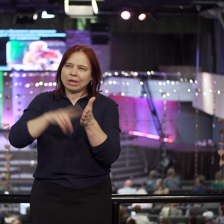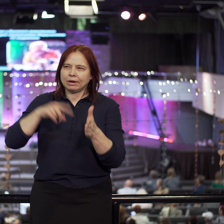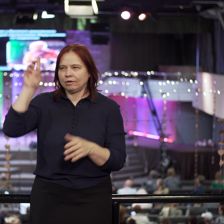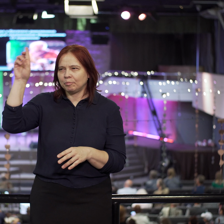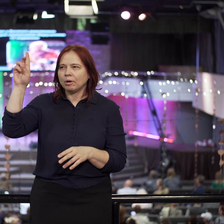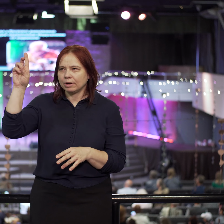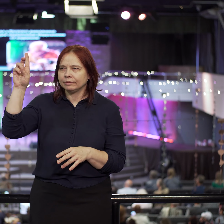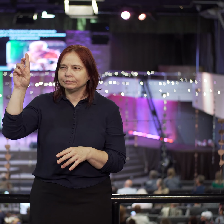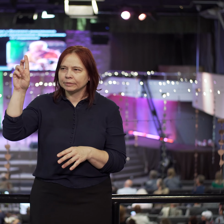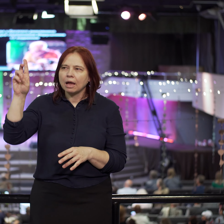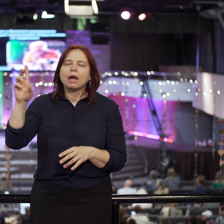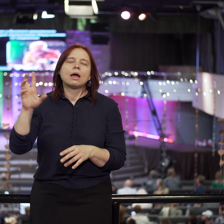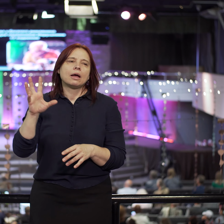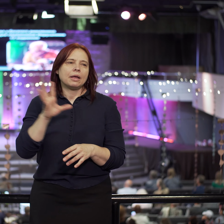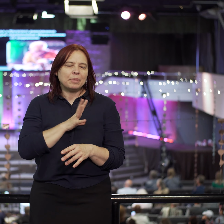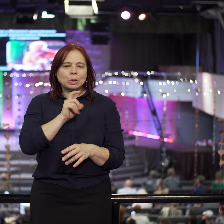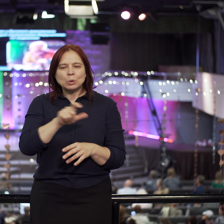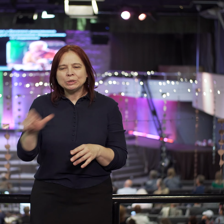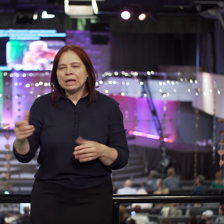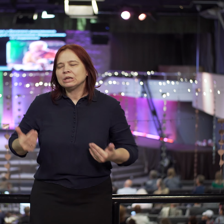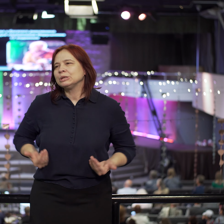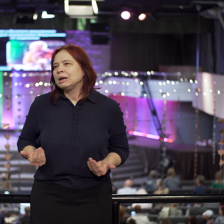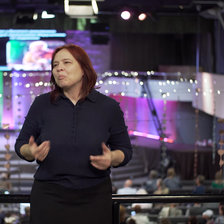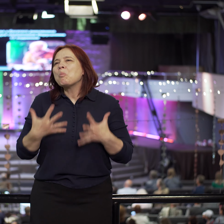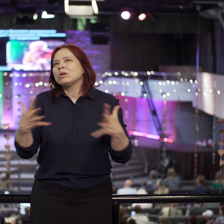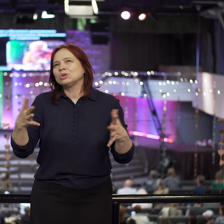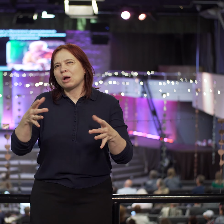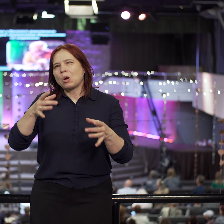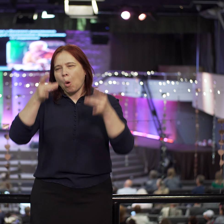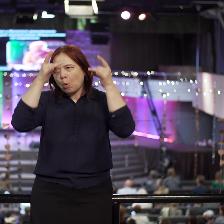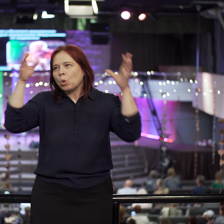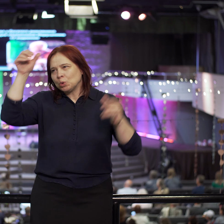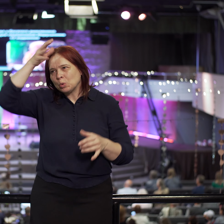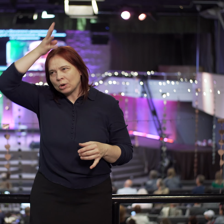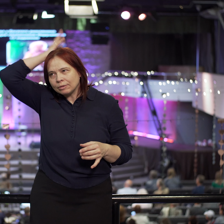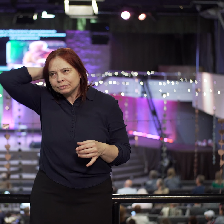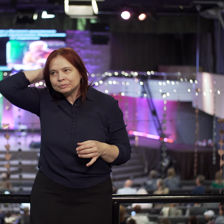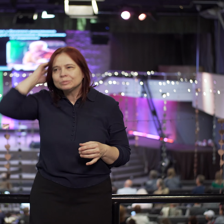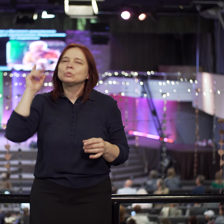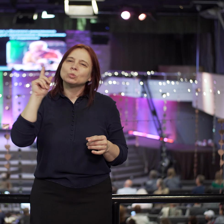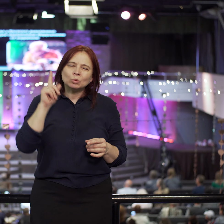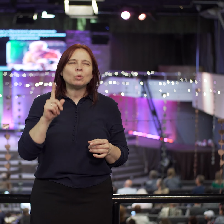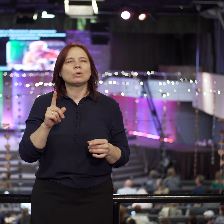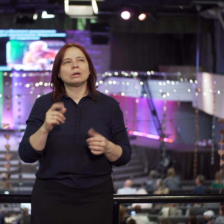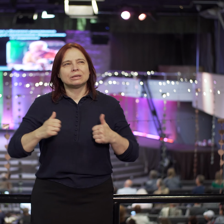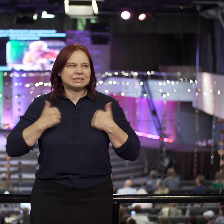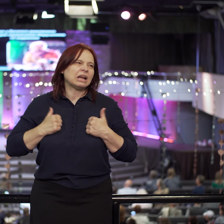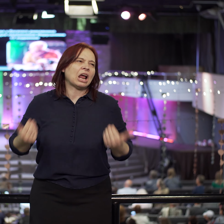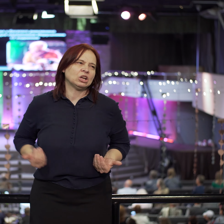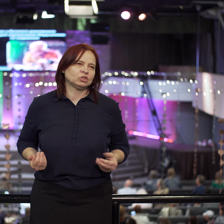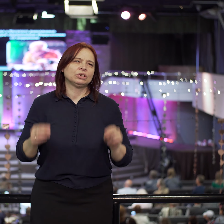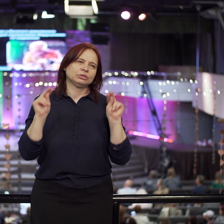было достаточно немало людей, которые хранили пред Богом